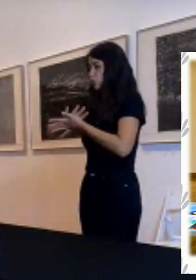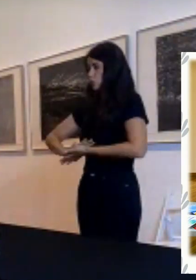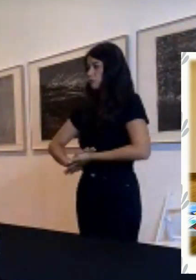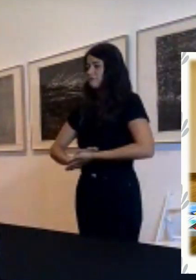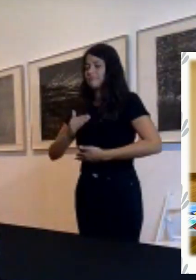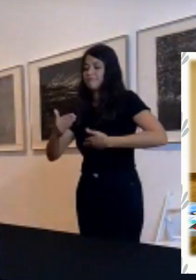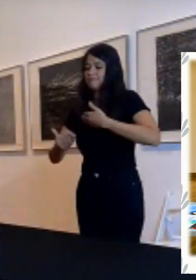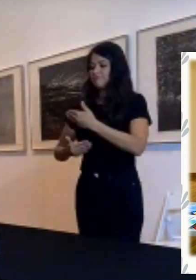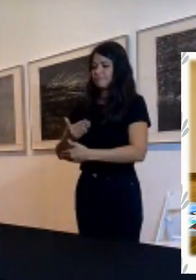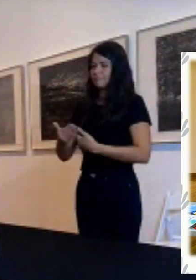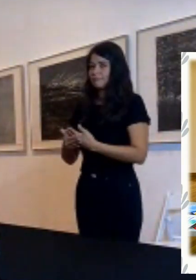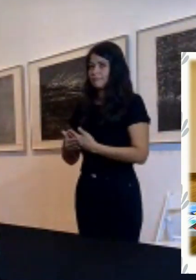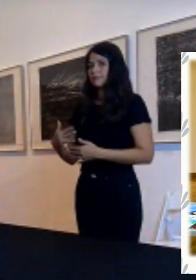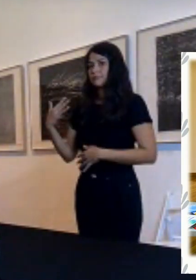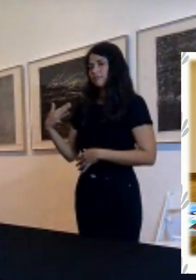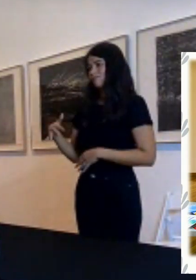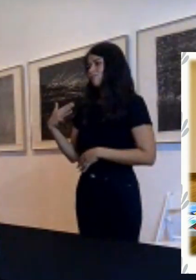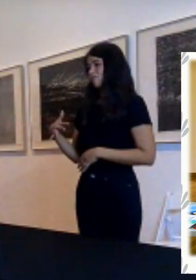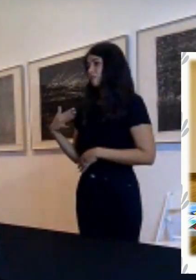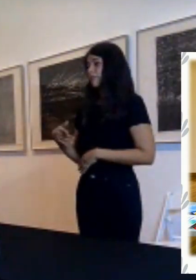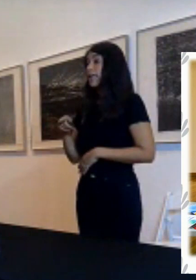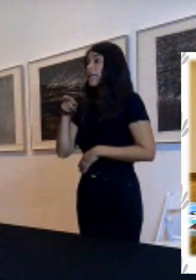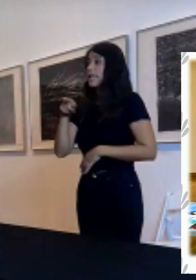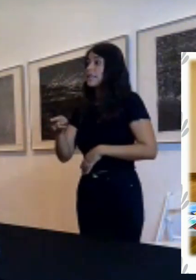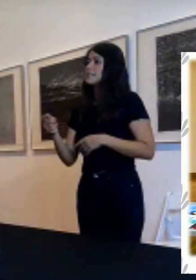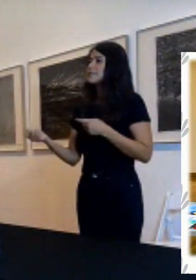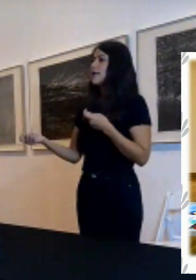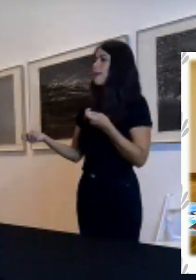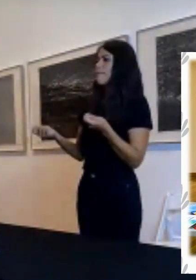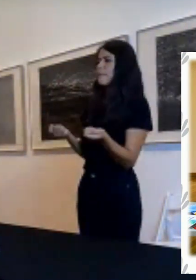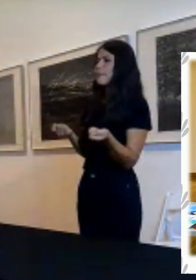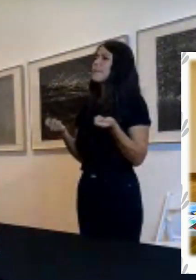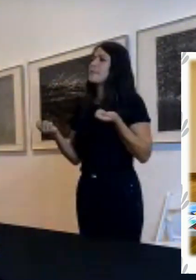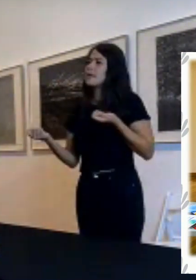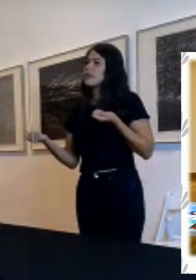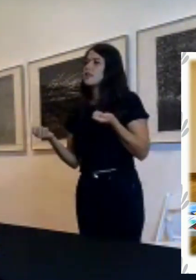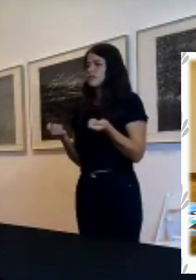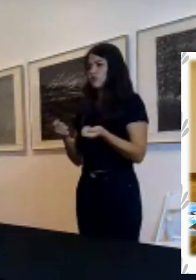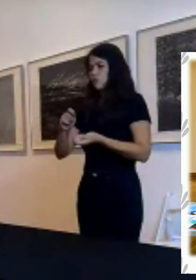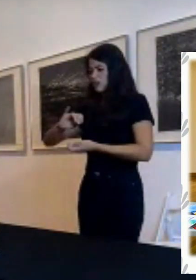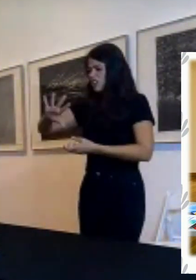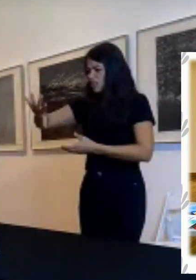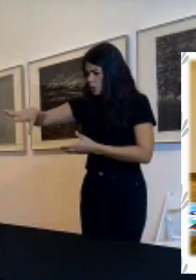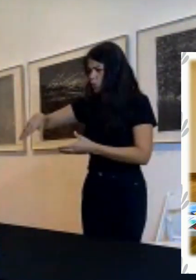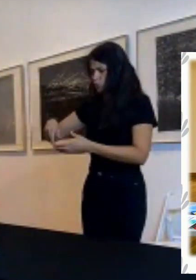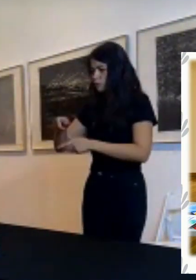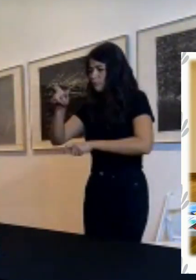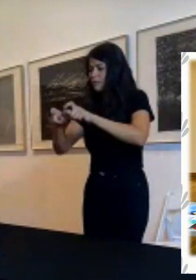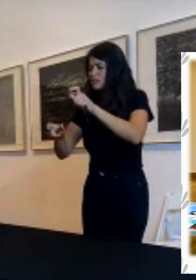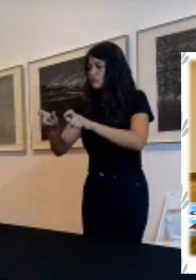todo eso es importantísimo. Esa mediación, esa inclusión del adulto